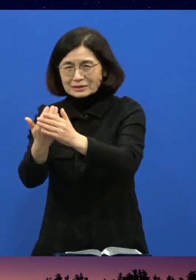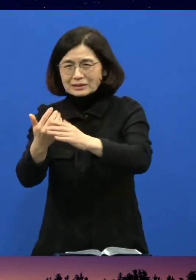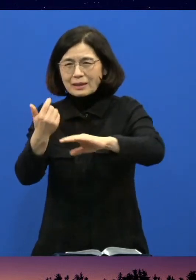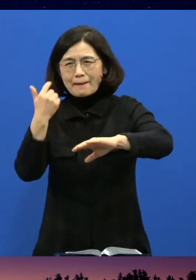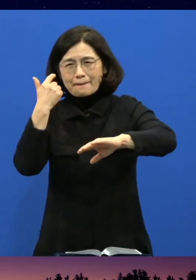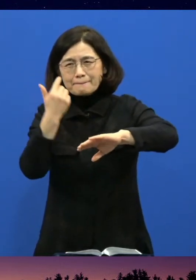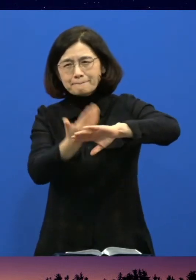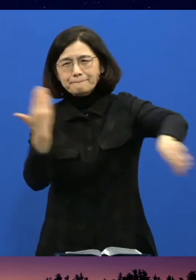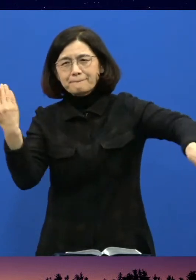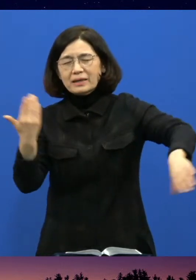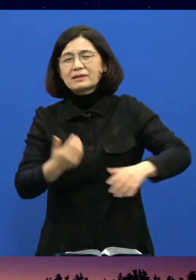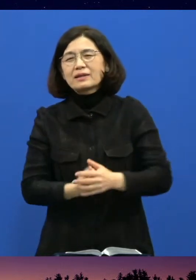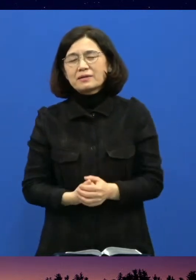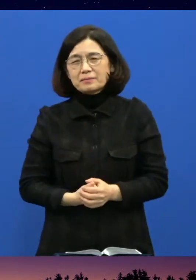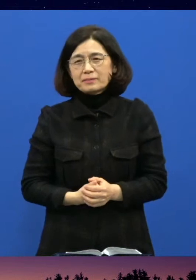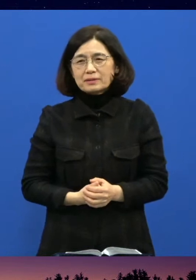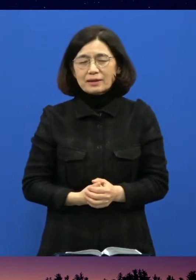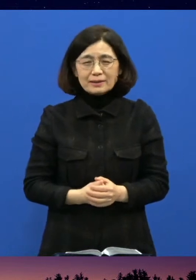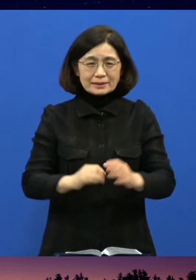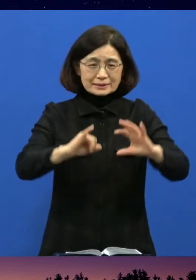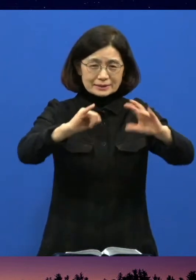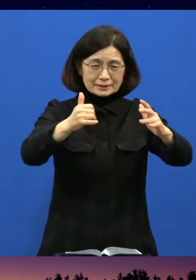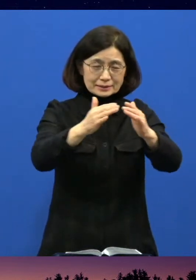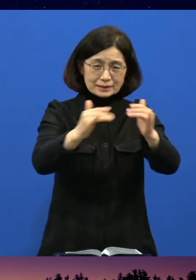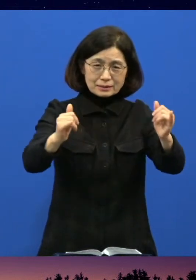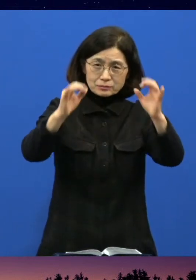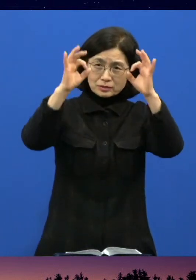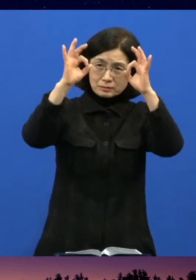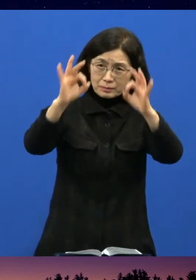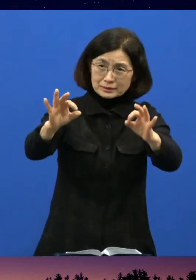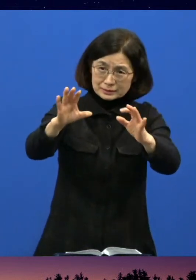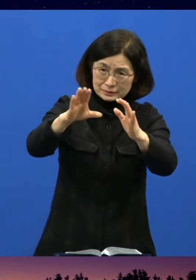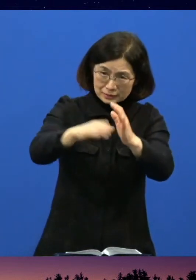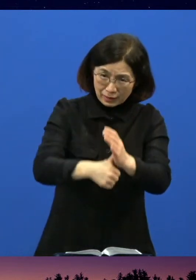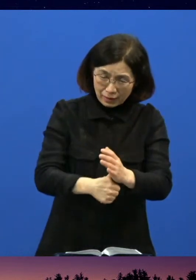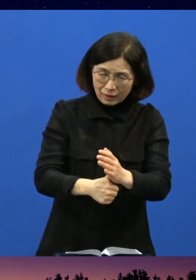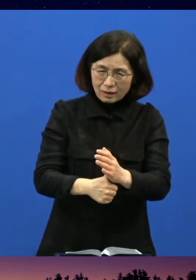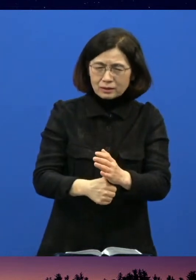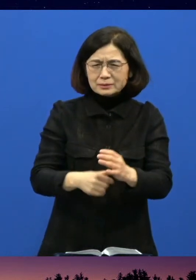보면 미련스럽게 짝이 없어 보이는 것 같은,